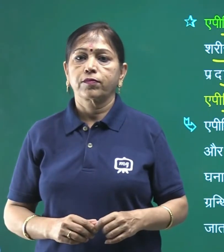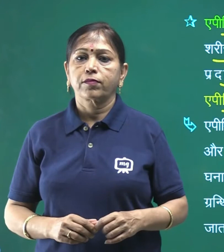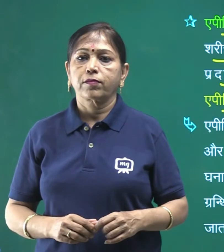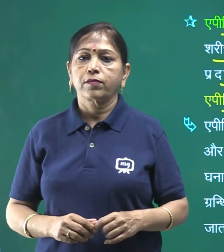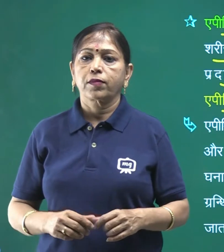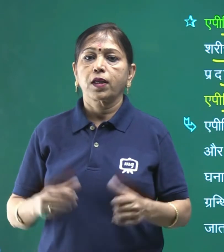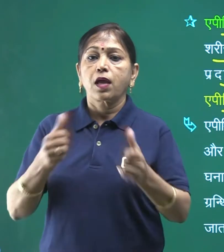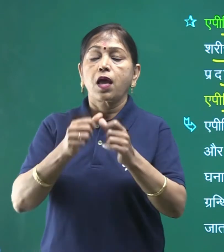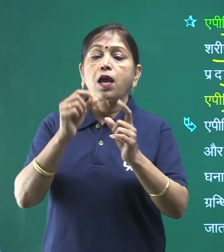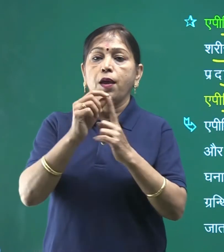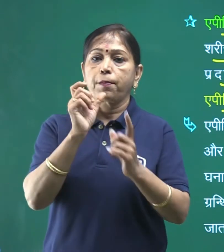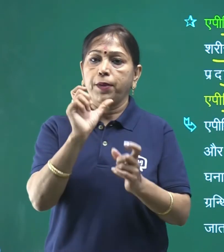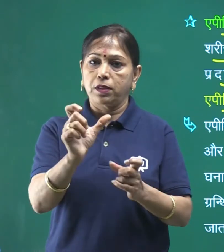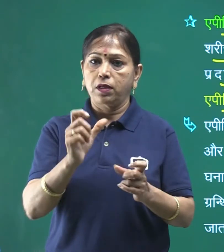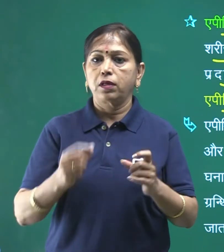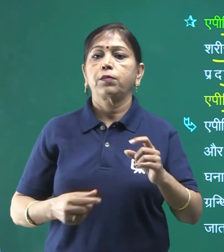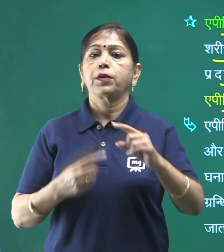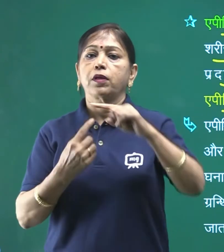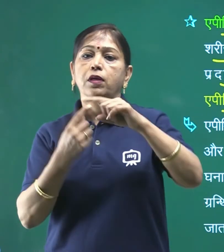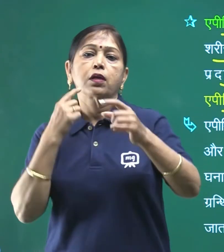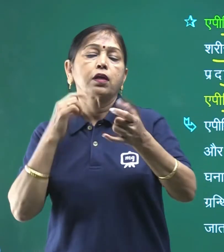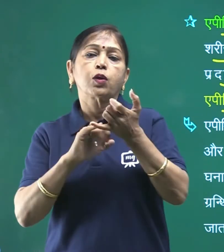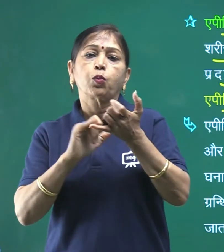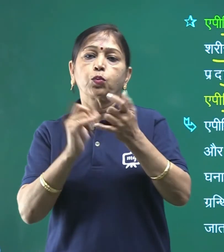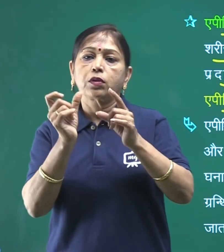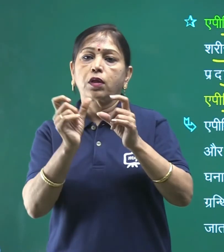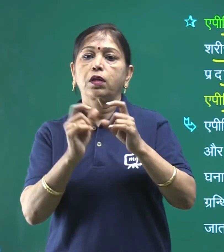एपिथेलियमी ऊतक कहते हैं।